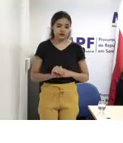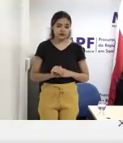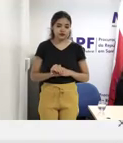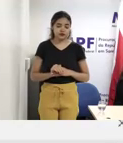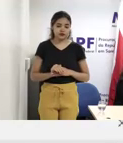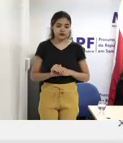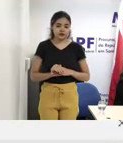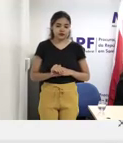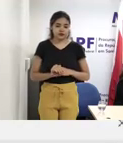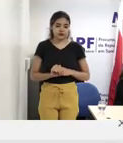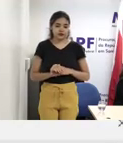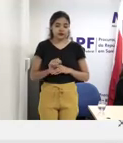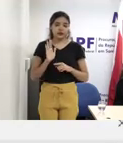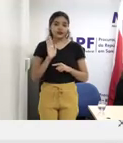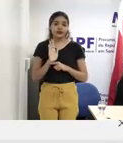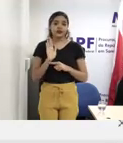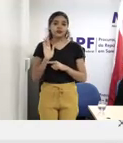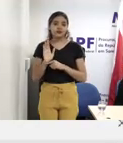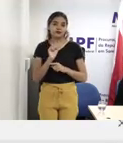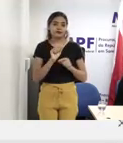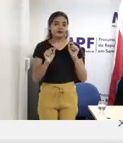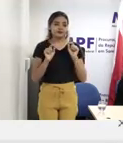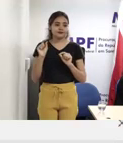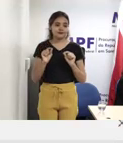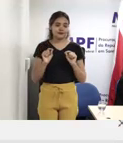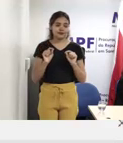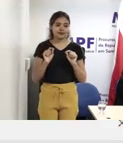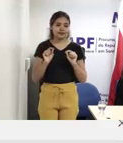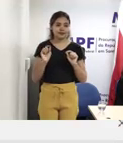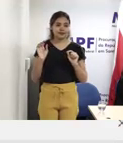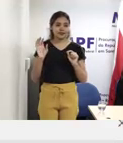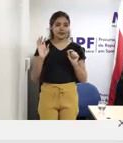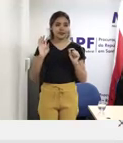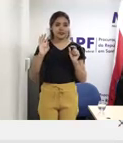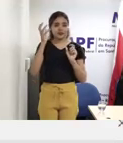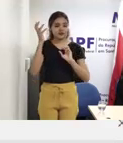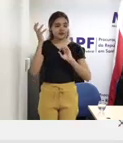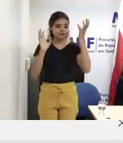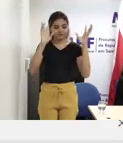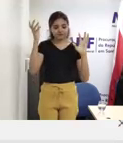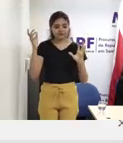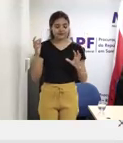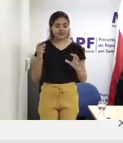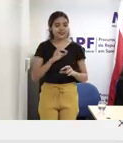numerosas demandas e tão urgentes eh que o nosso gabinete eh precisa